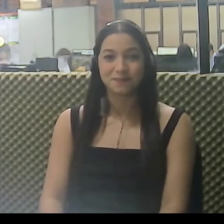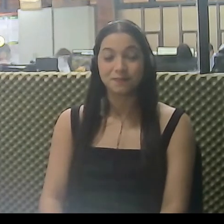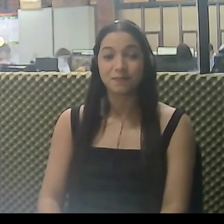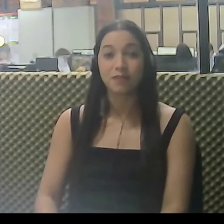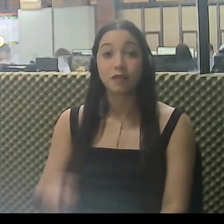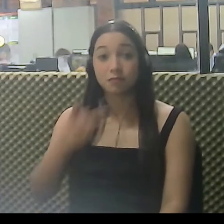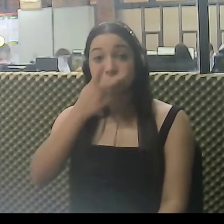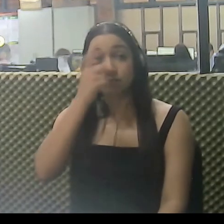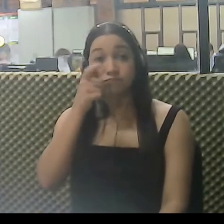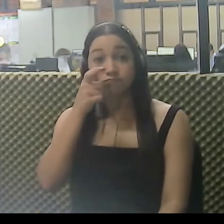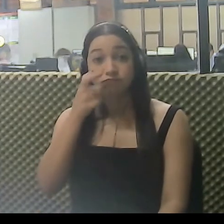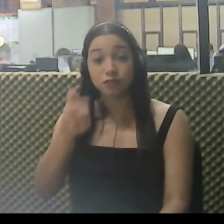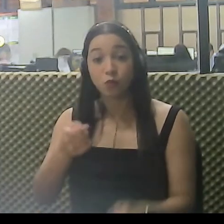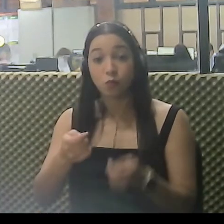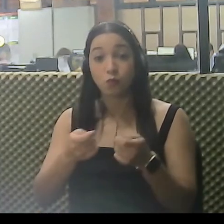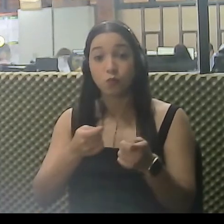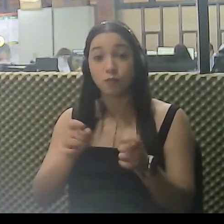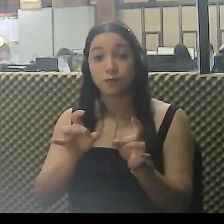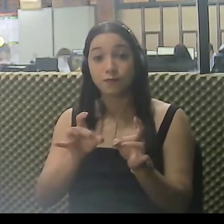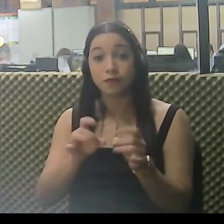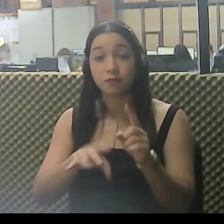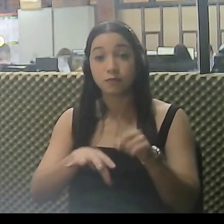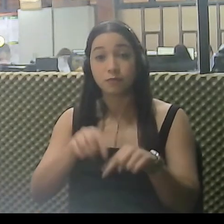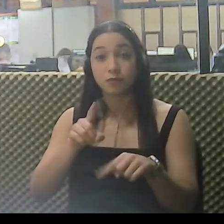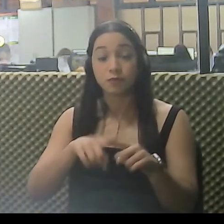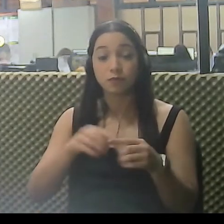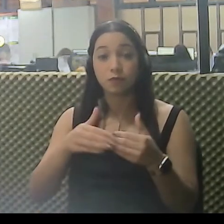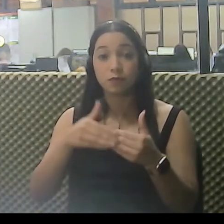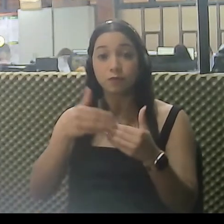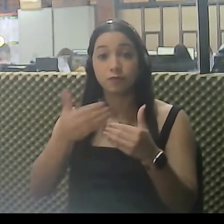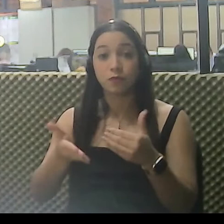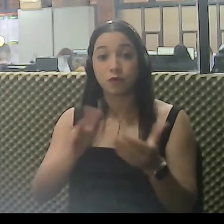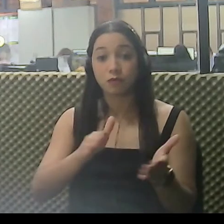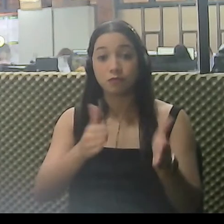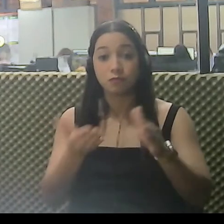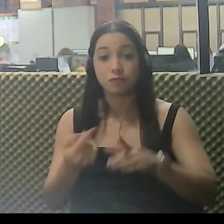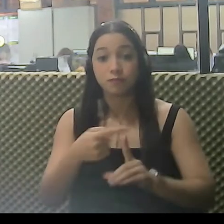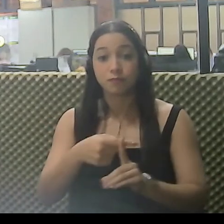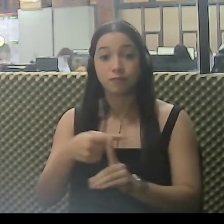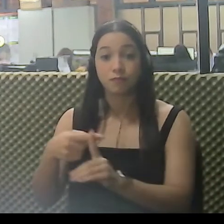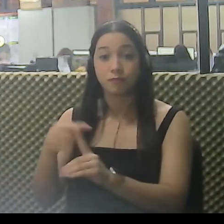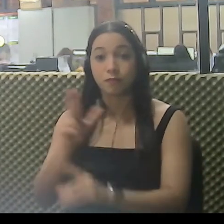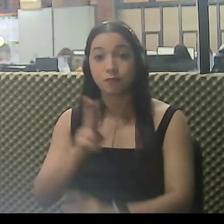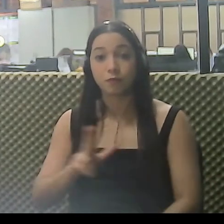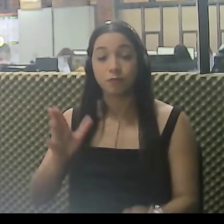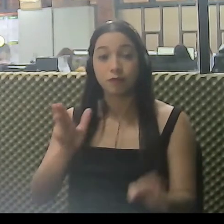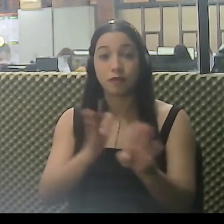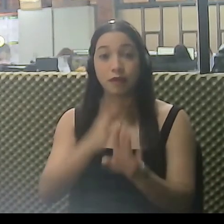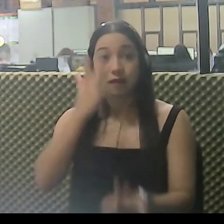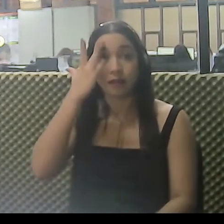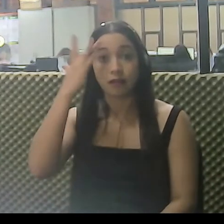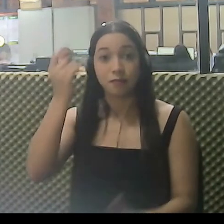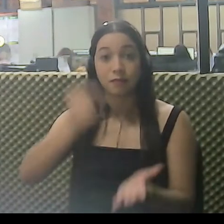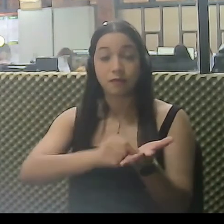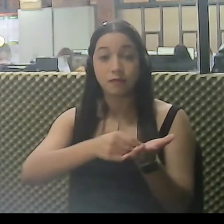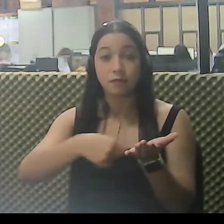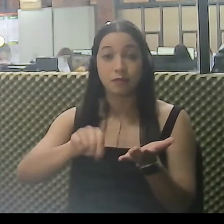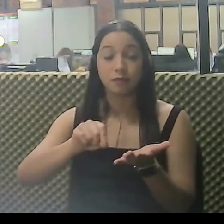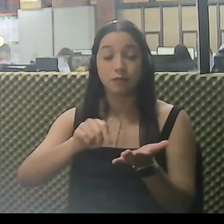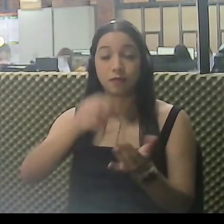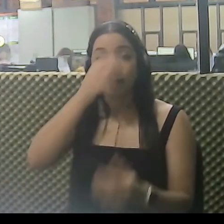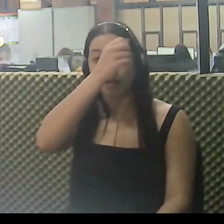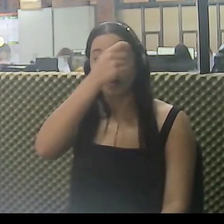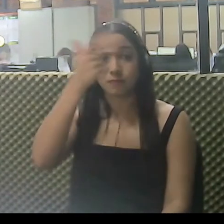Os interessados em comercializar mercadorias nas áreas externas dos cemitérios de Uberlândia têm até amanhã para se cadastrarem junto